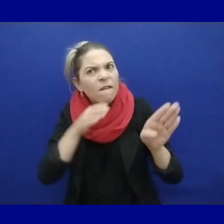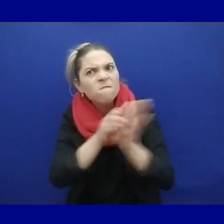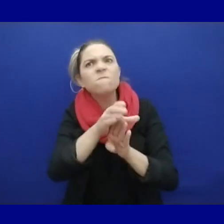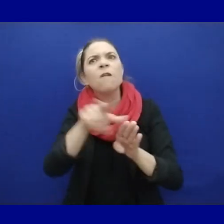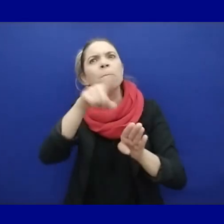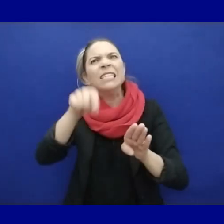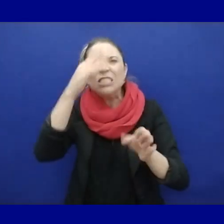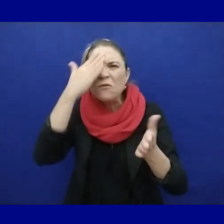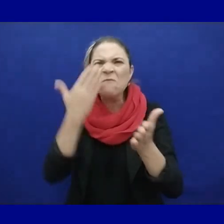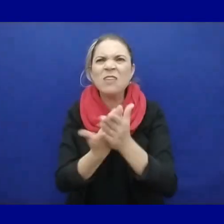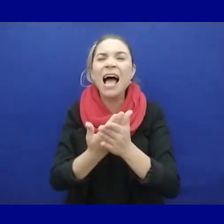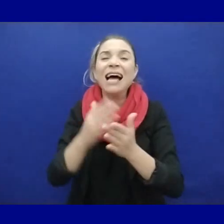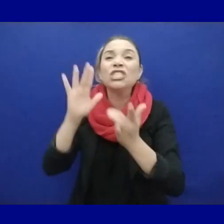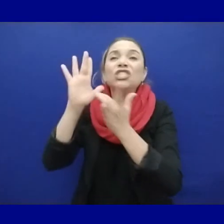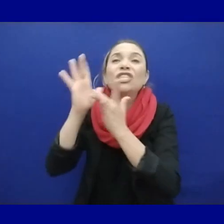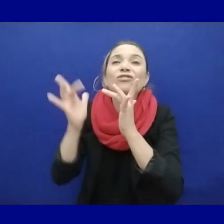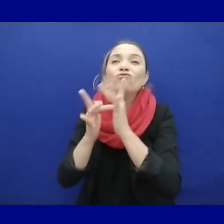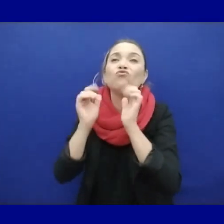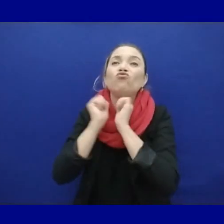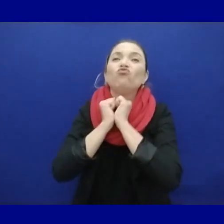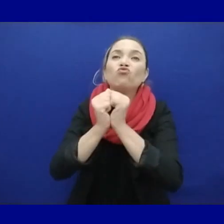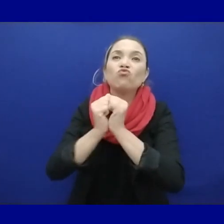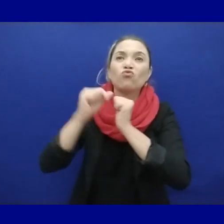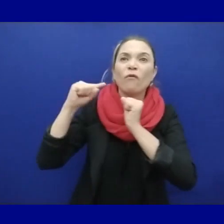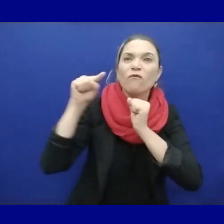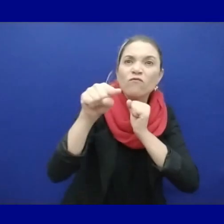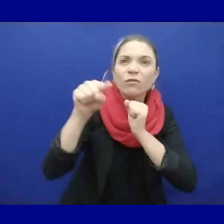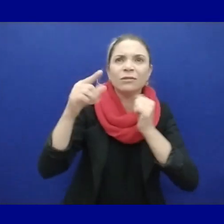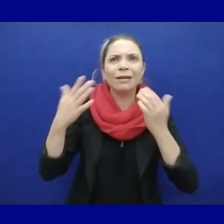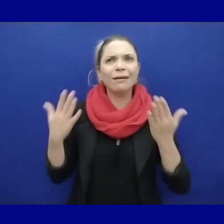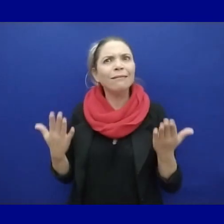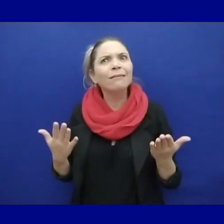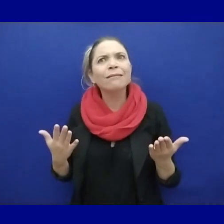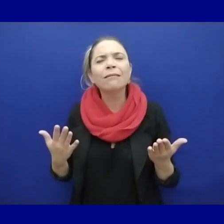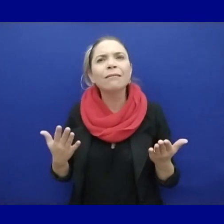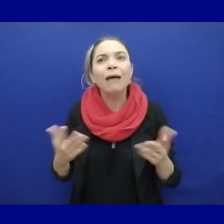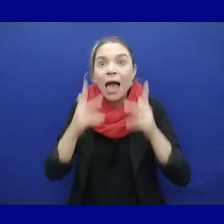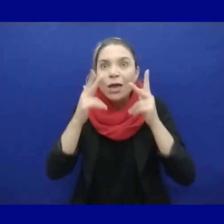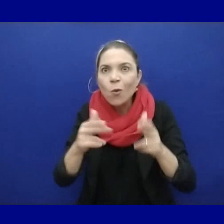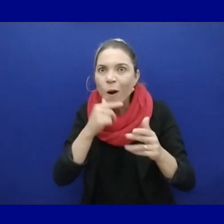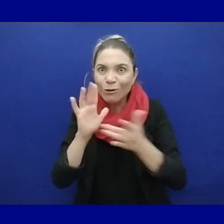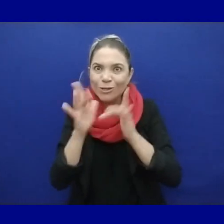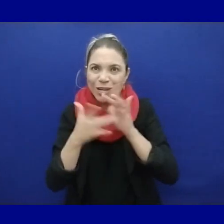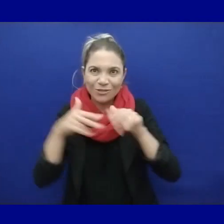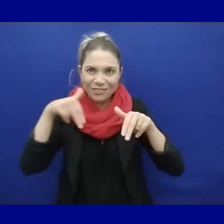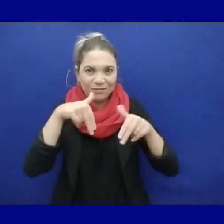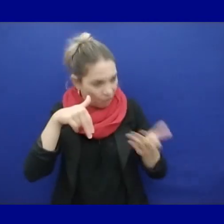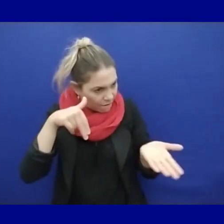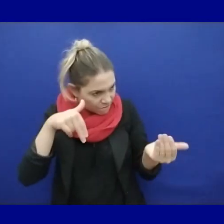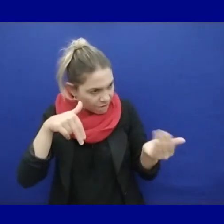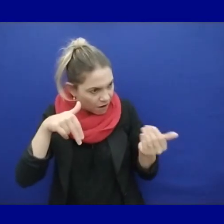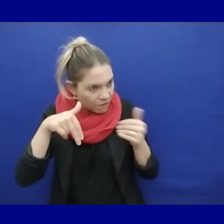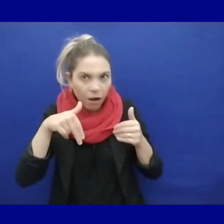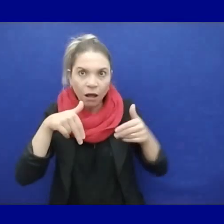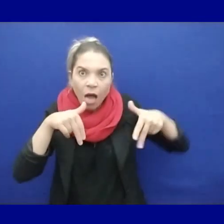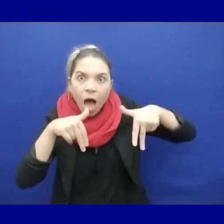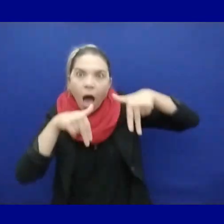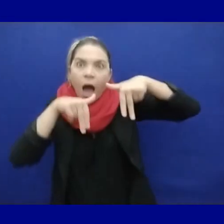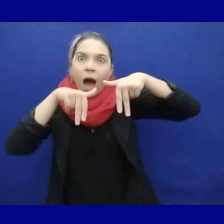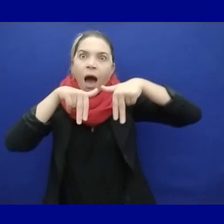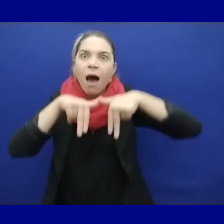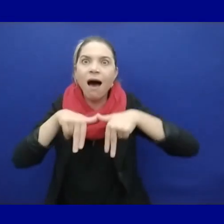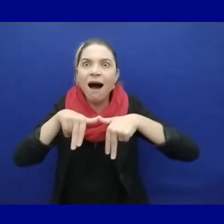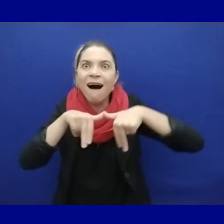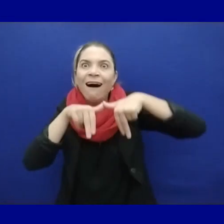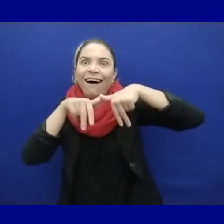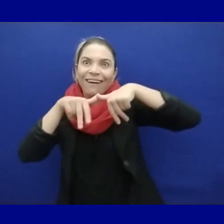há uma mão da parte de Deus estendida a você. Você precisa reconhecer o ato de bondade de